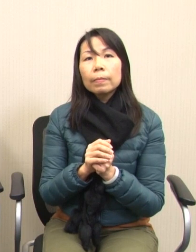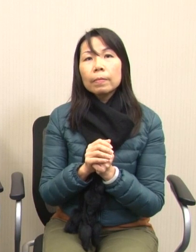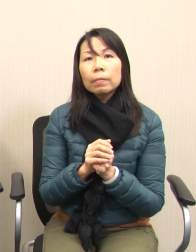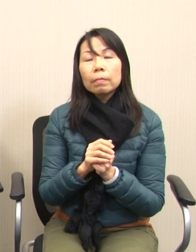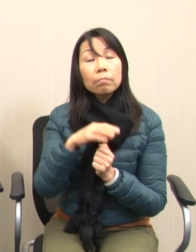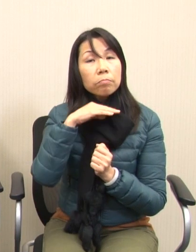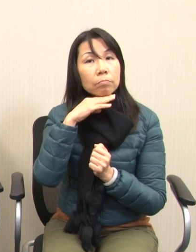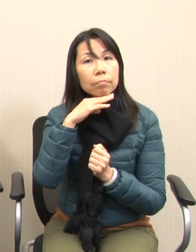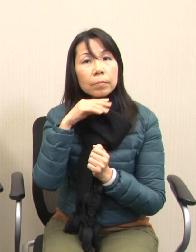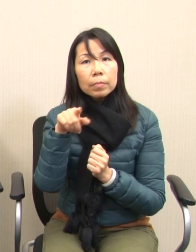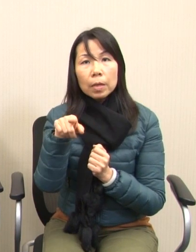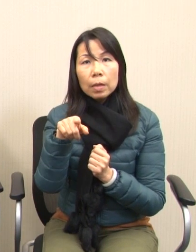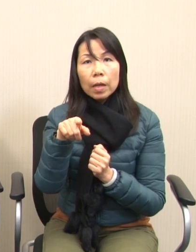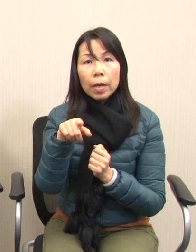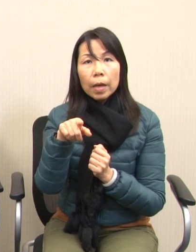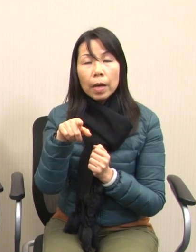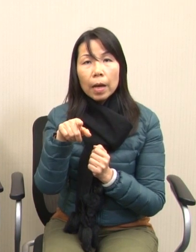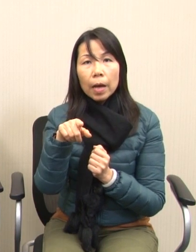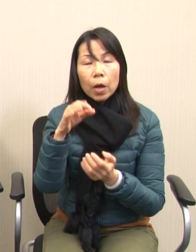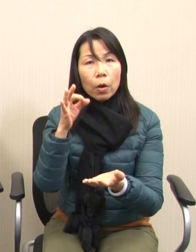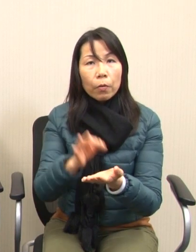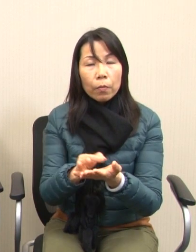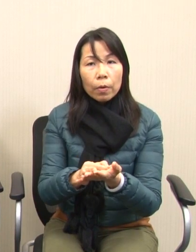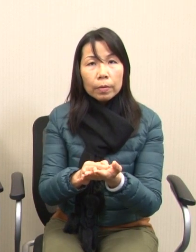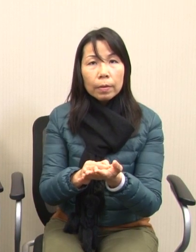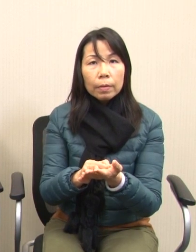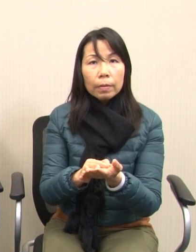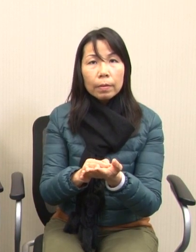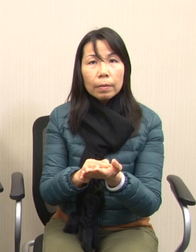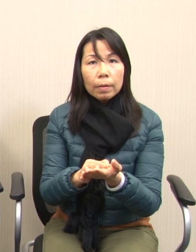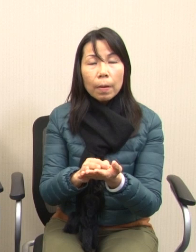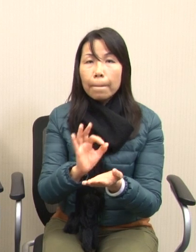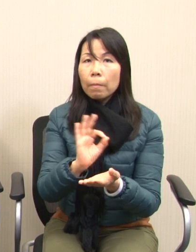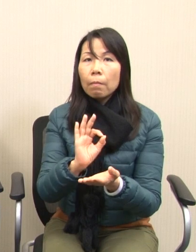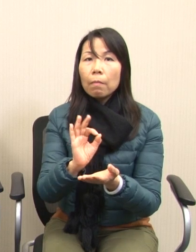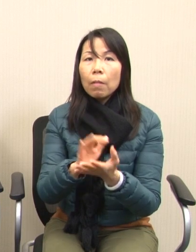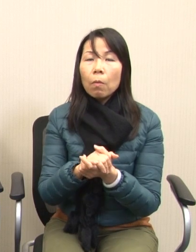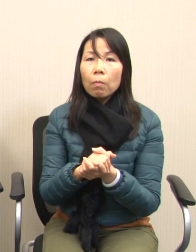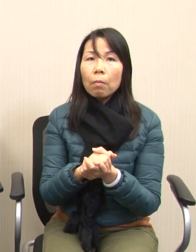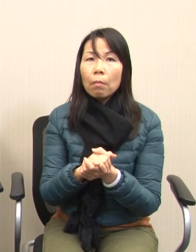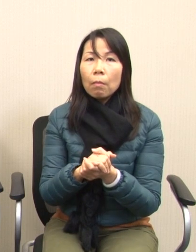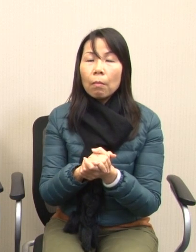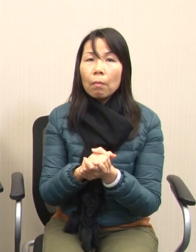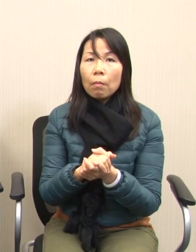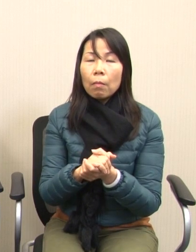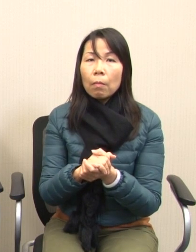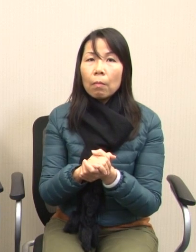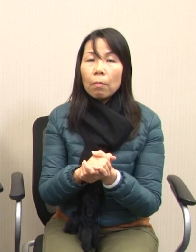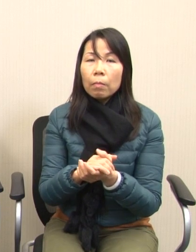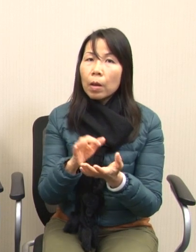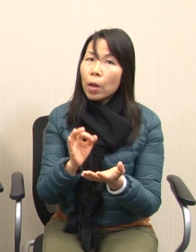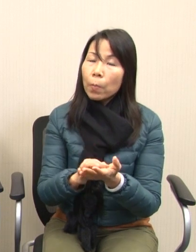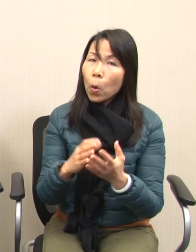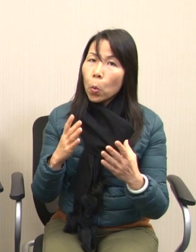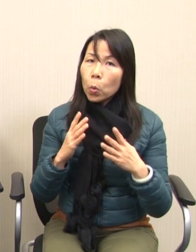如果你係冇福地迦南，如果你冇有 Promised Land， you can go